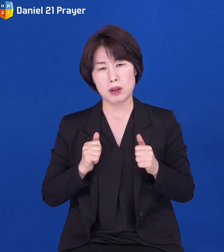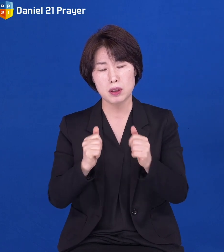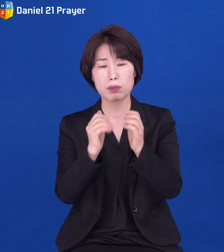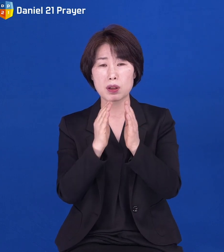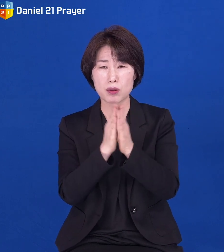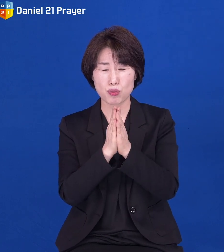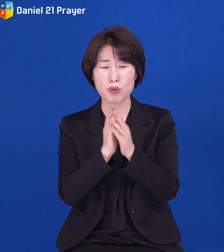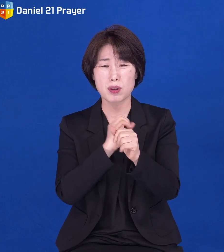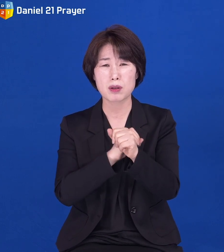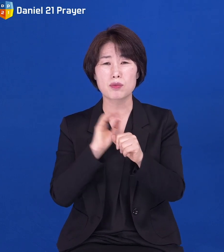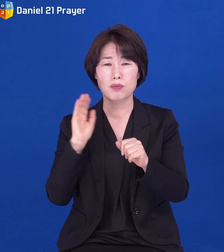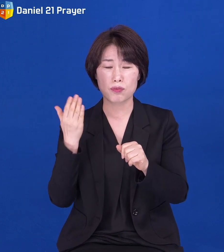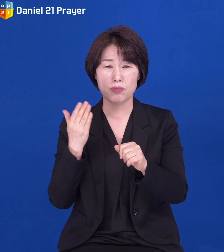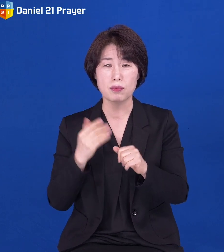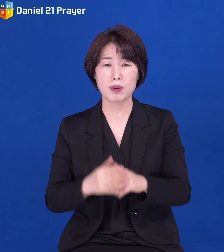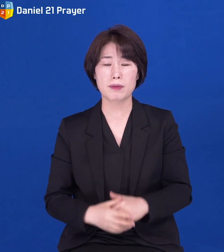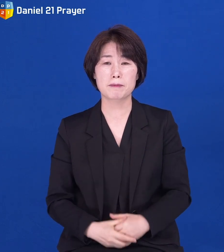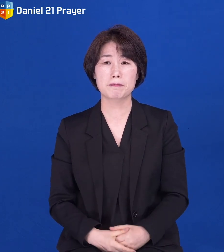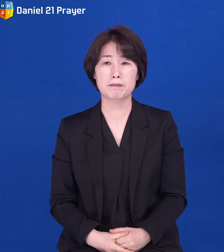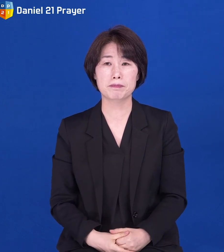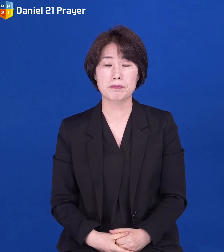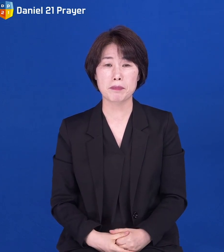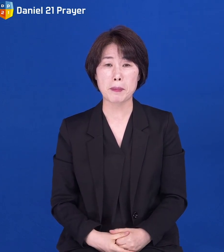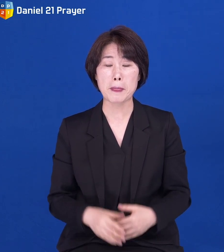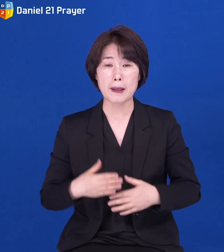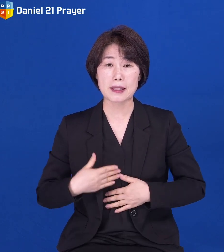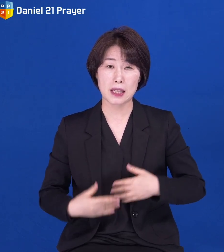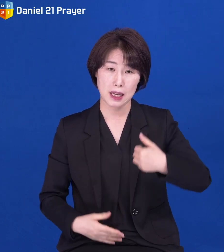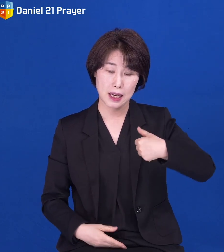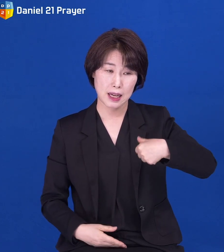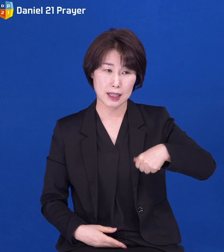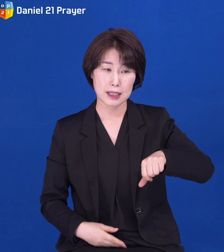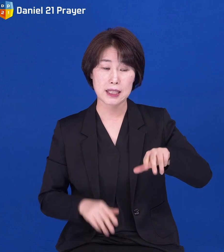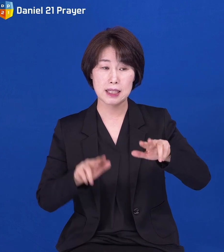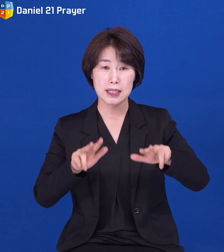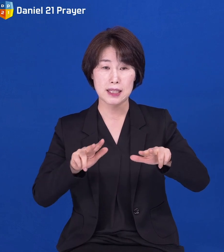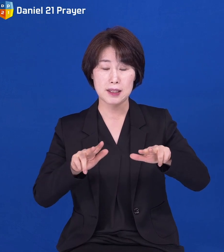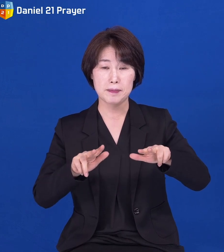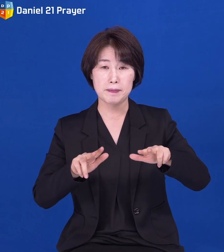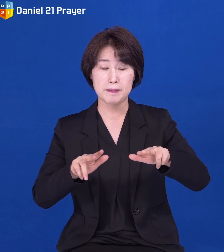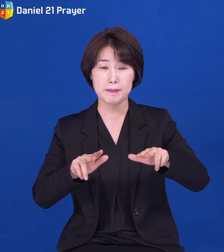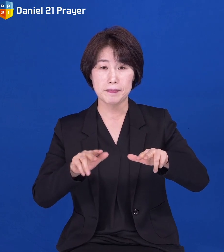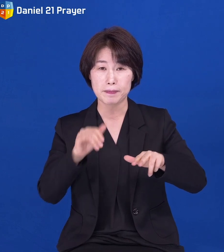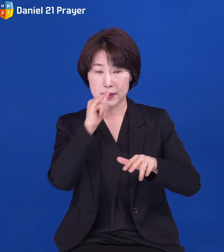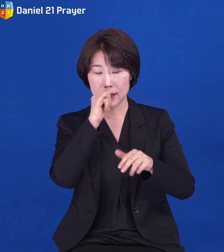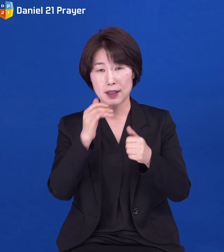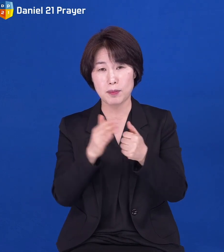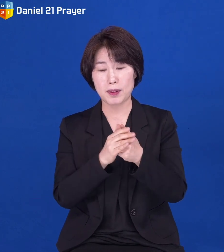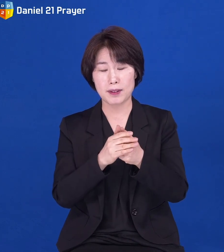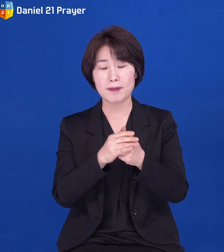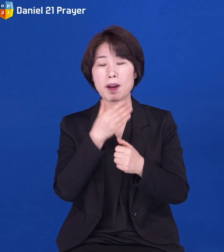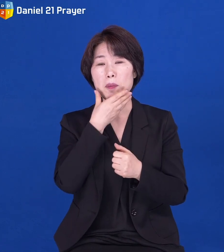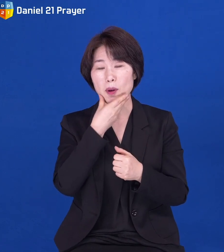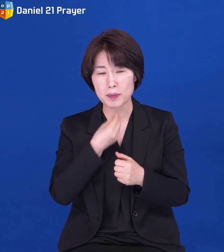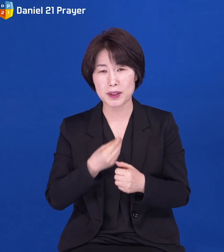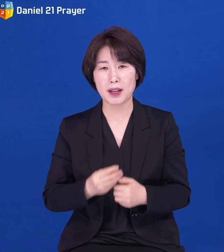모르겠어요. 근데 다 그게 뜻이었었던 것 같아요. 왜냐면 미니가 지금 제 옆에 있으니까요. 근데 이제 그렇게 결혼을